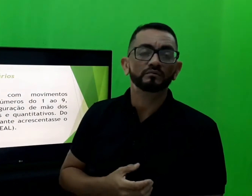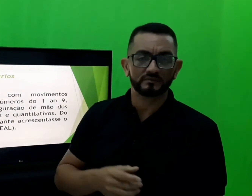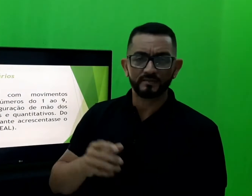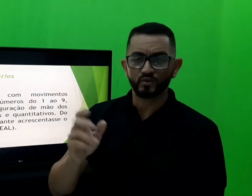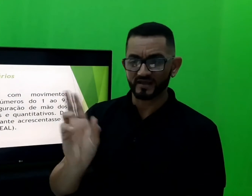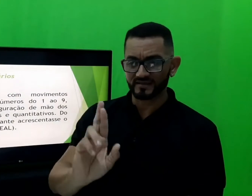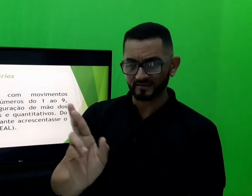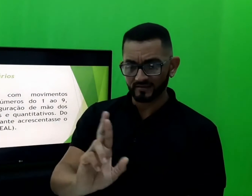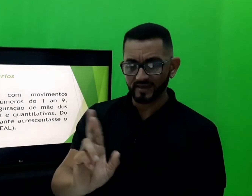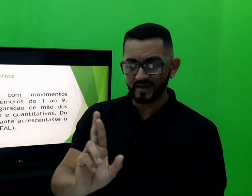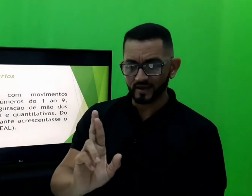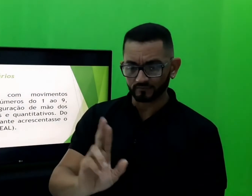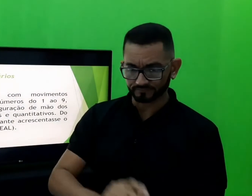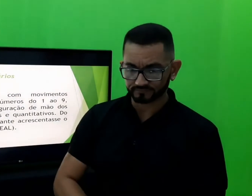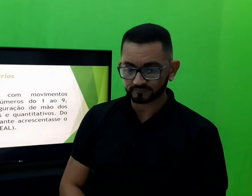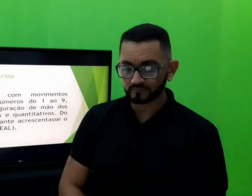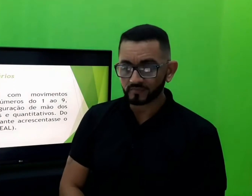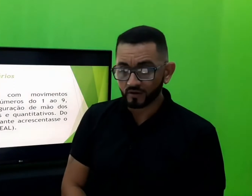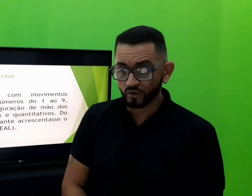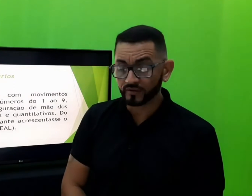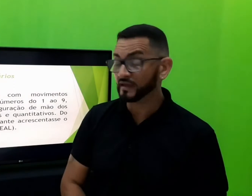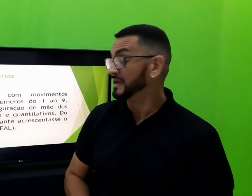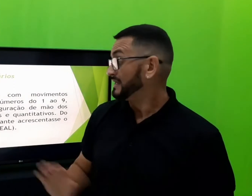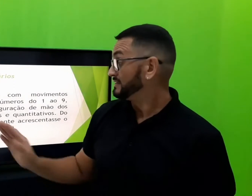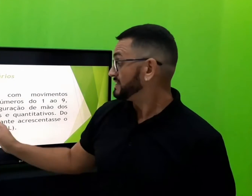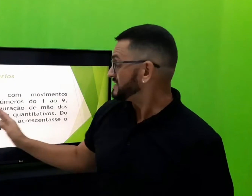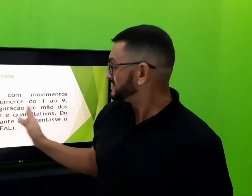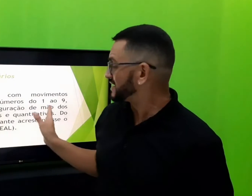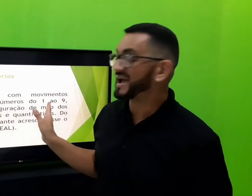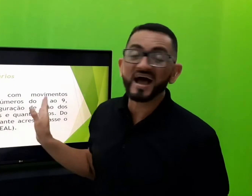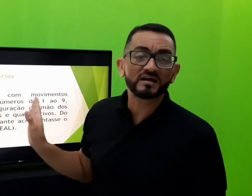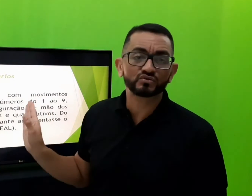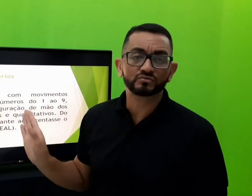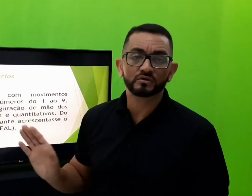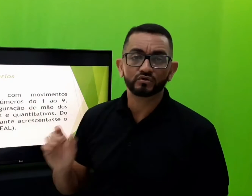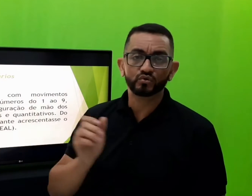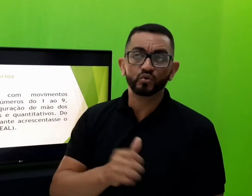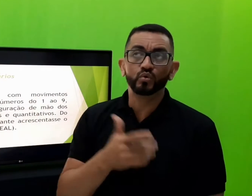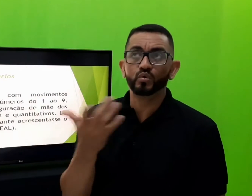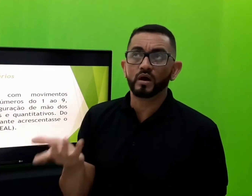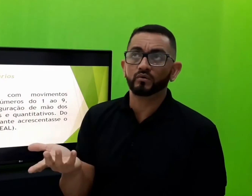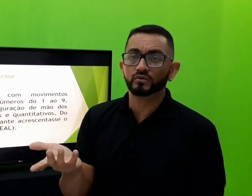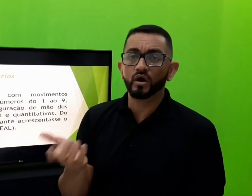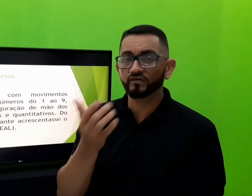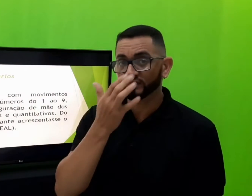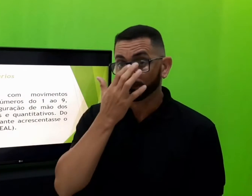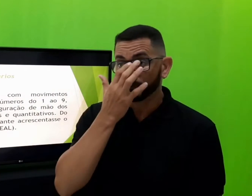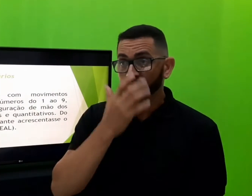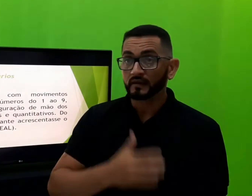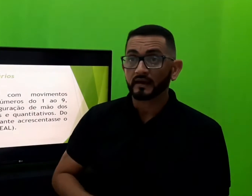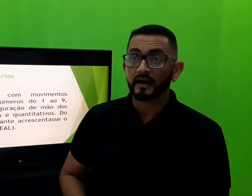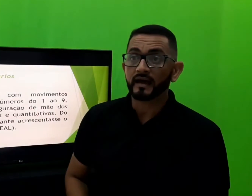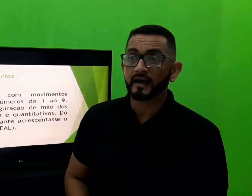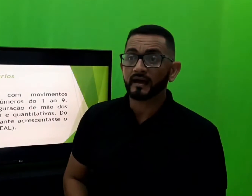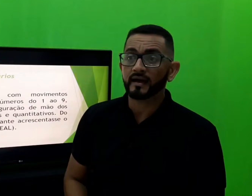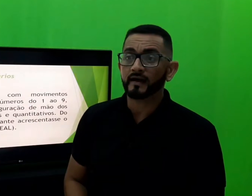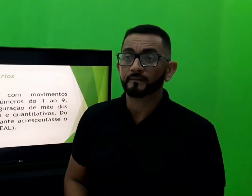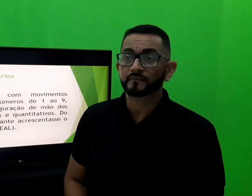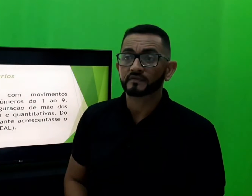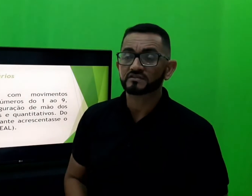da moeda real. Ok? Nesse caso, do 1 ao 9, se